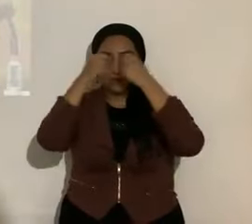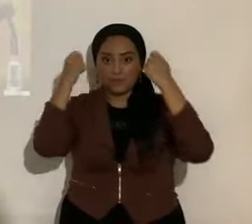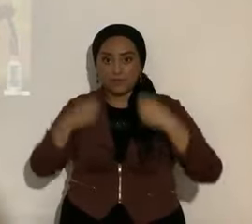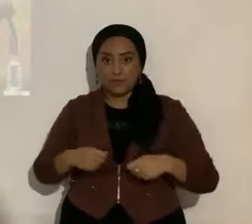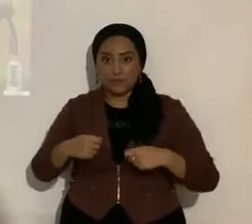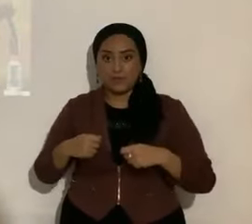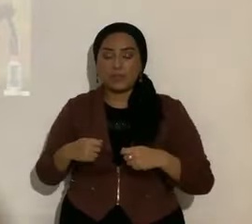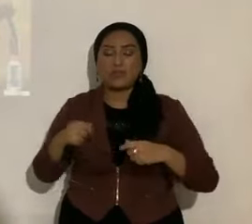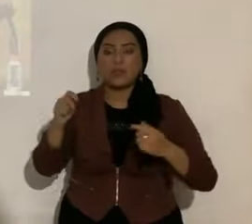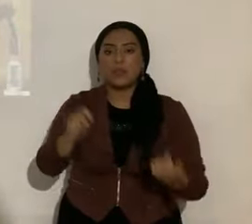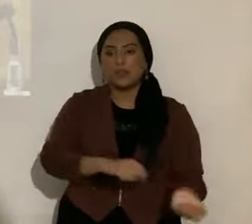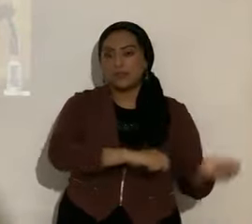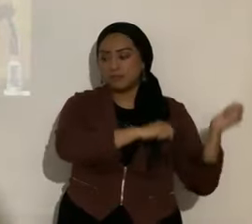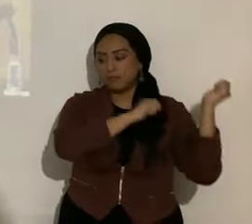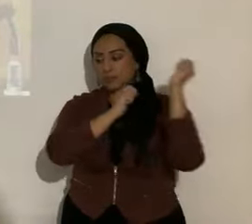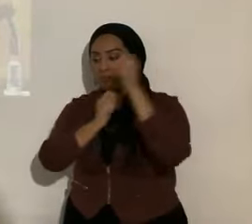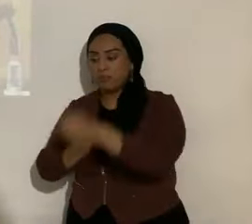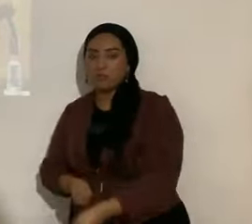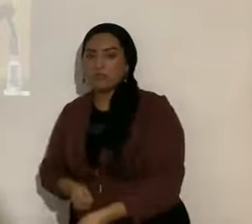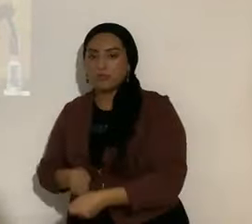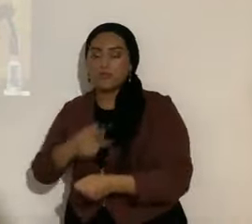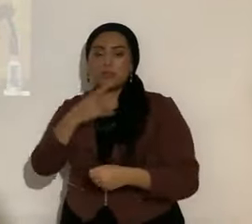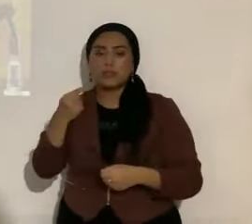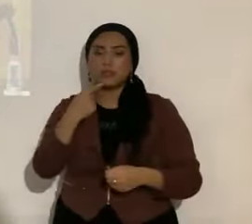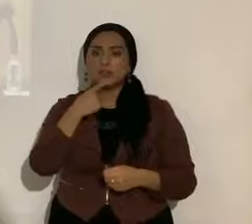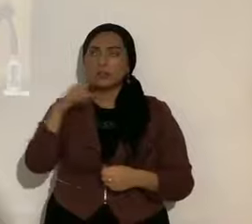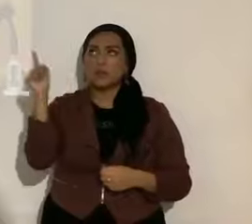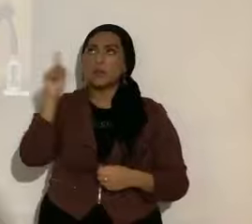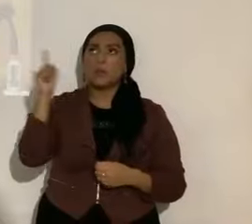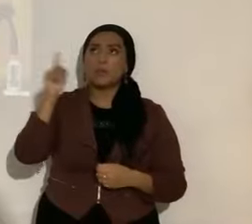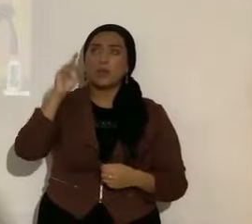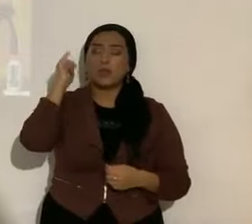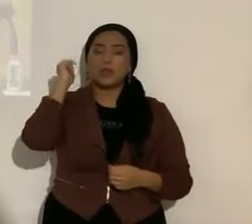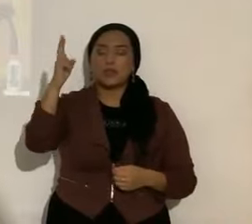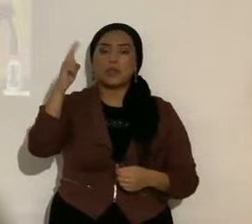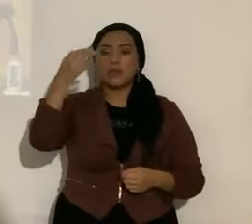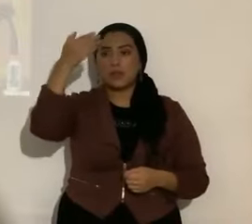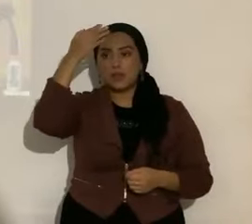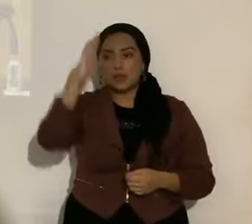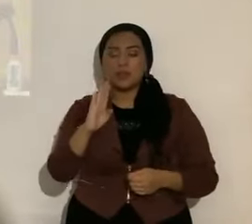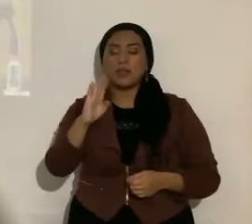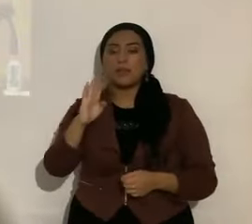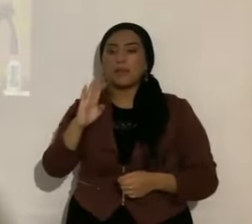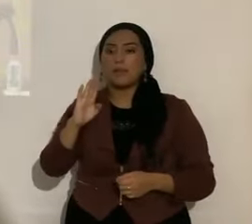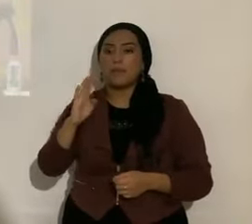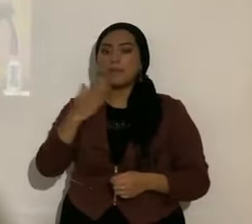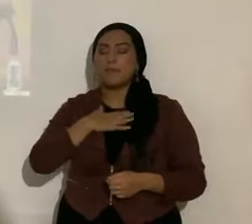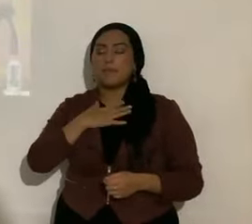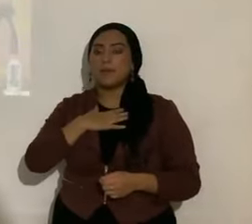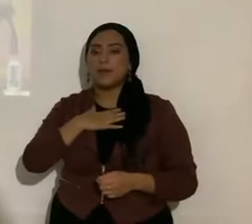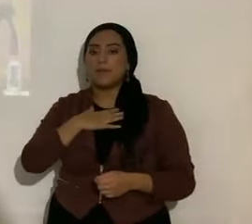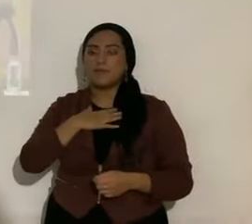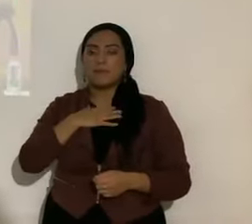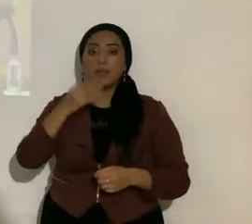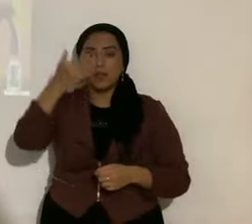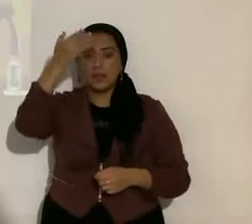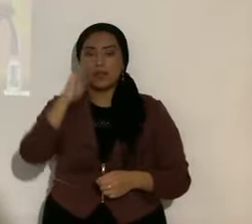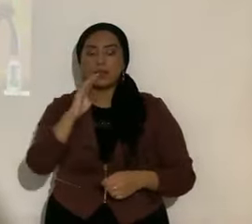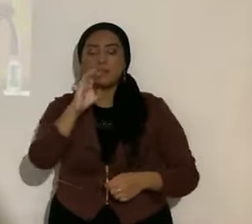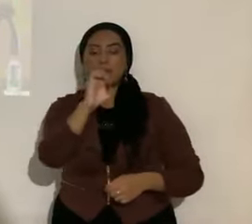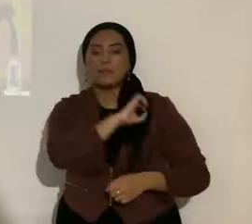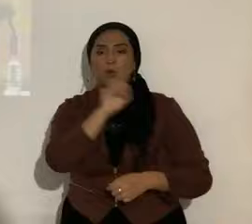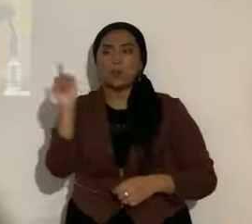caído, golpeó las aguas y dijo, ¿dónde está Yahweh el Elohim de Elías? Fíjense qué hermoso. A